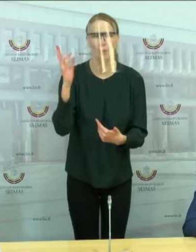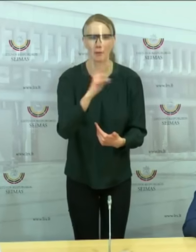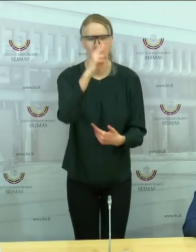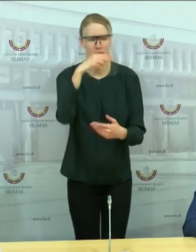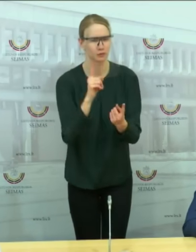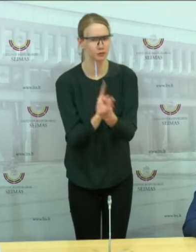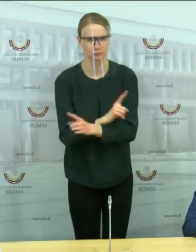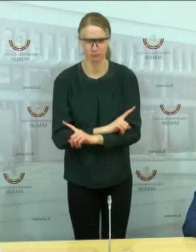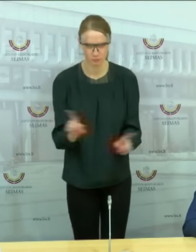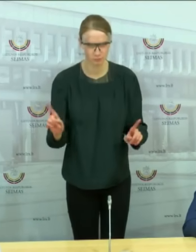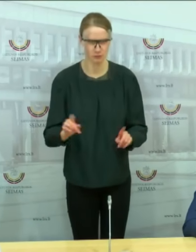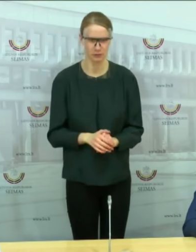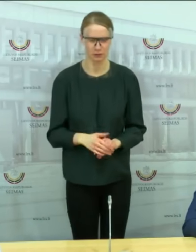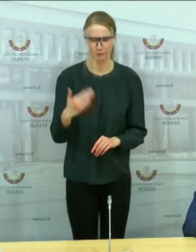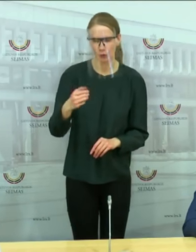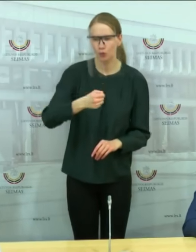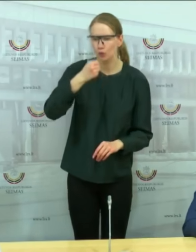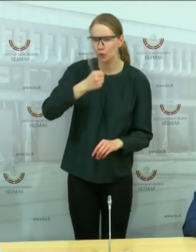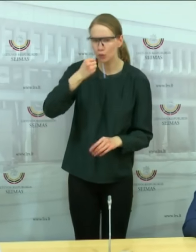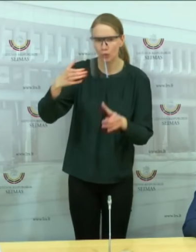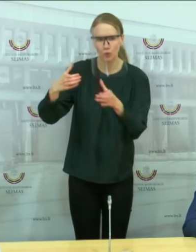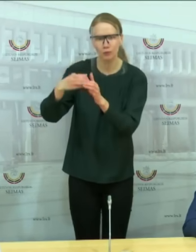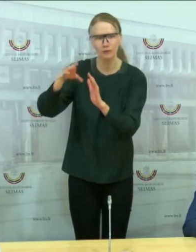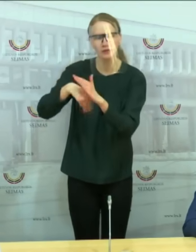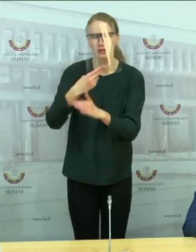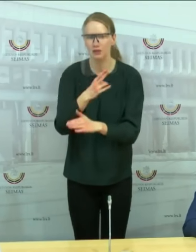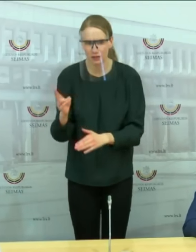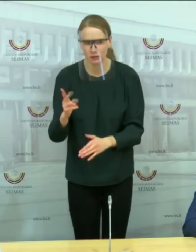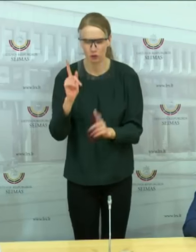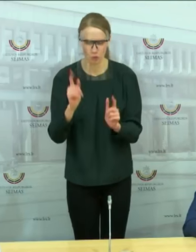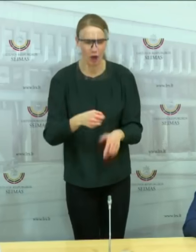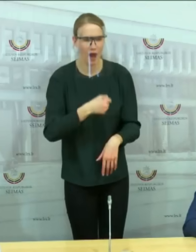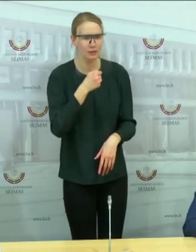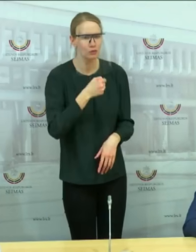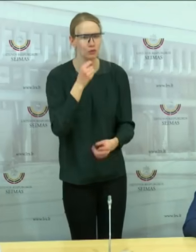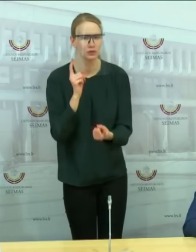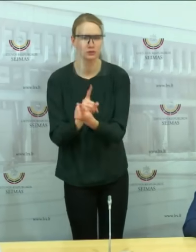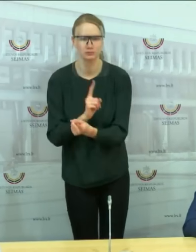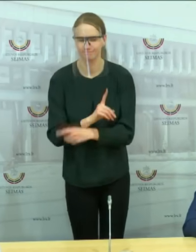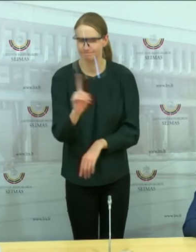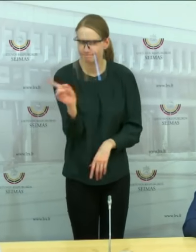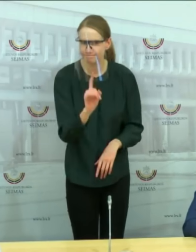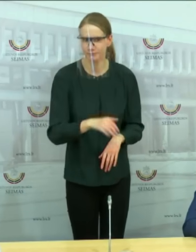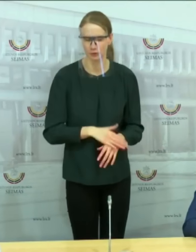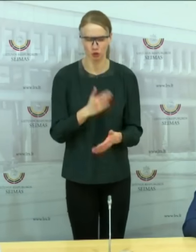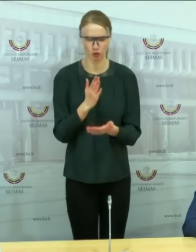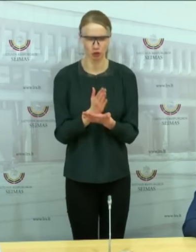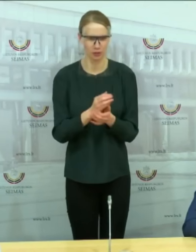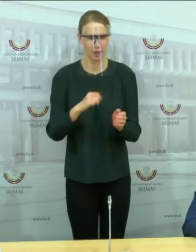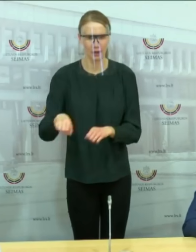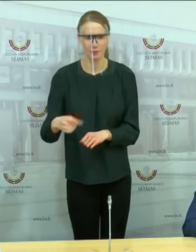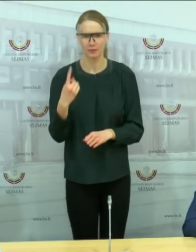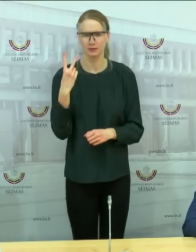saugu mūsų senioram, tai dvi pagrindinės prielaidos ir yra, tai arba vaistai yra